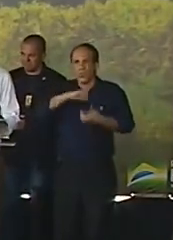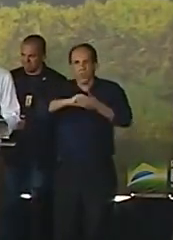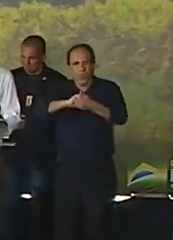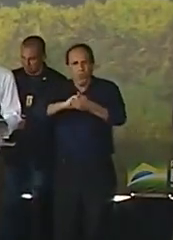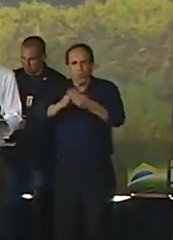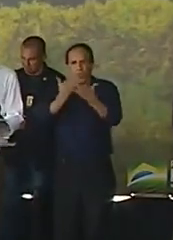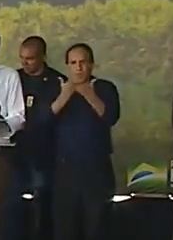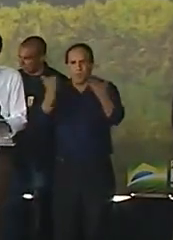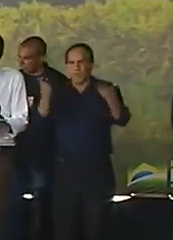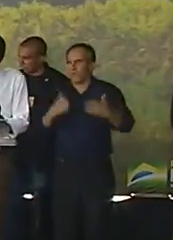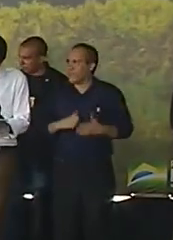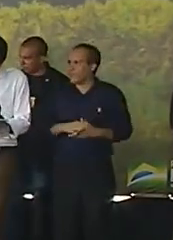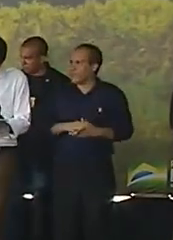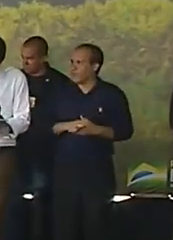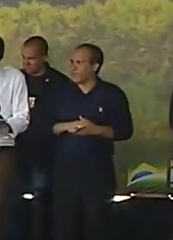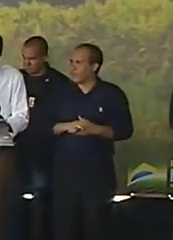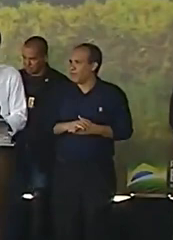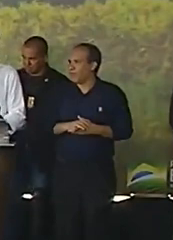afetiva.